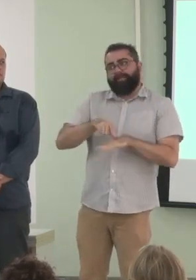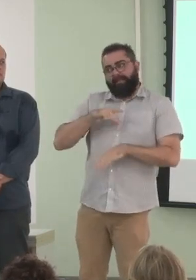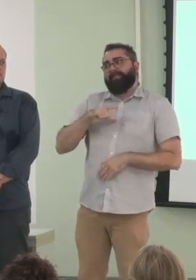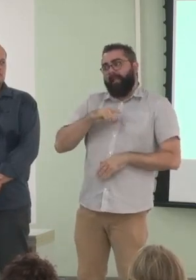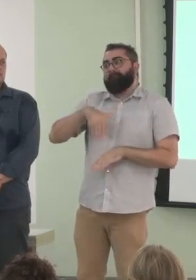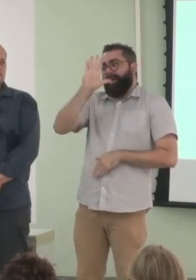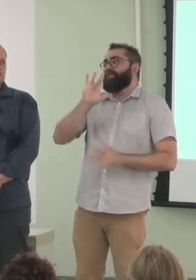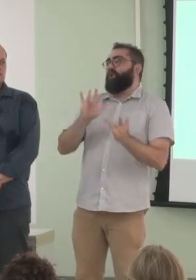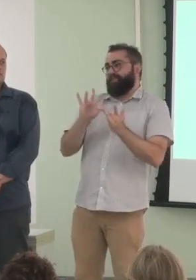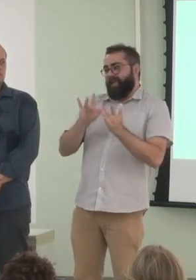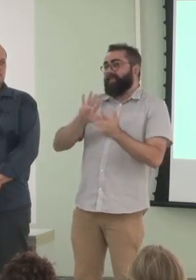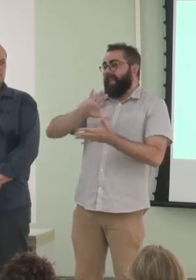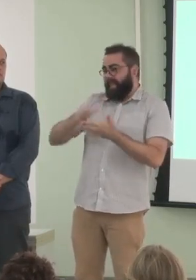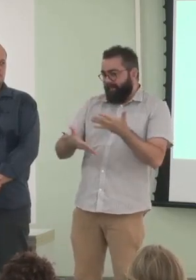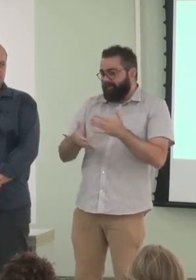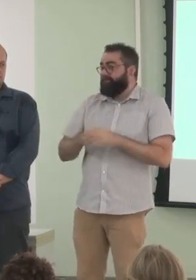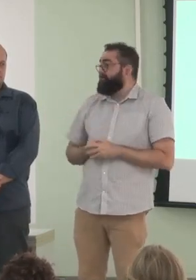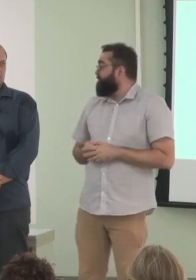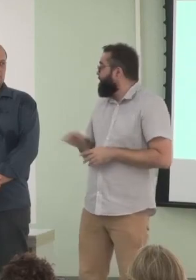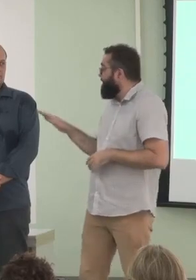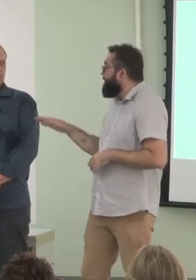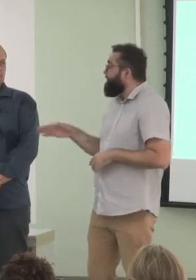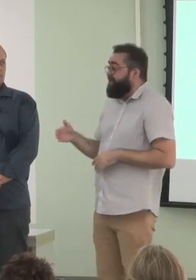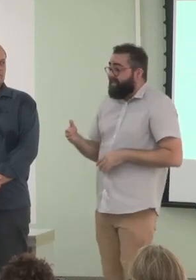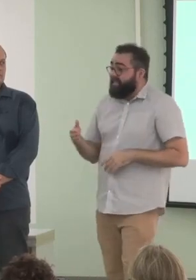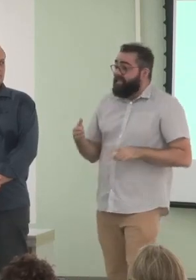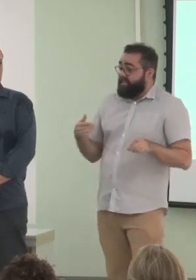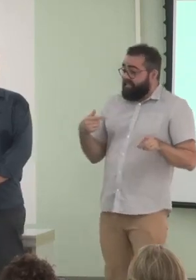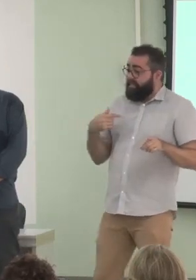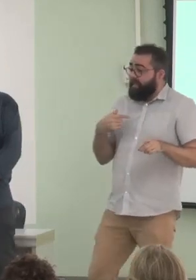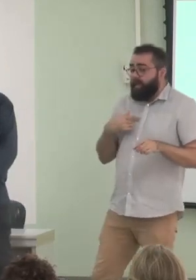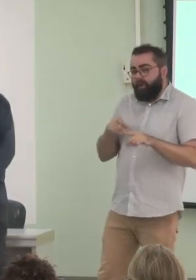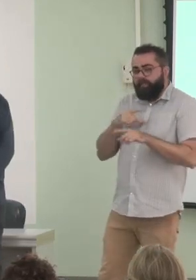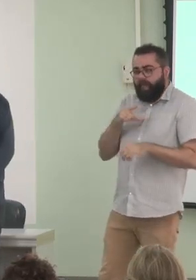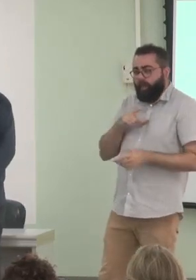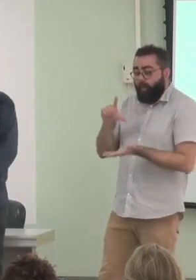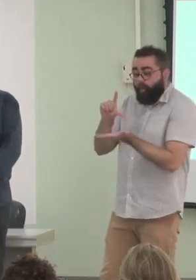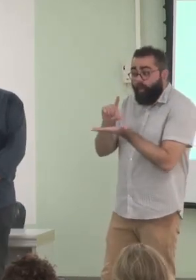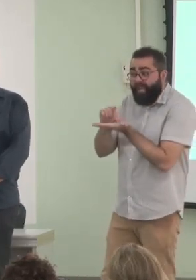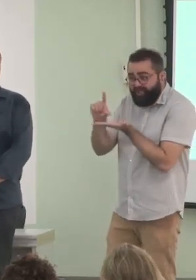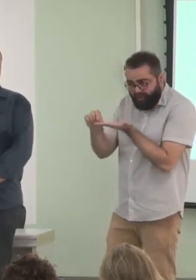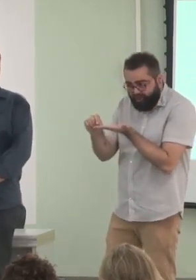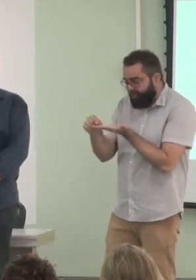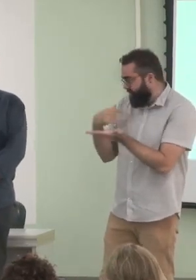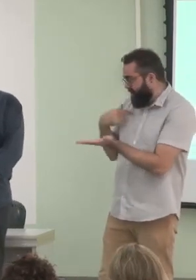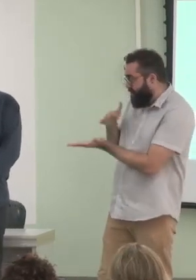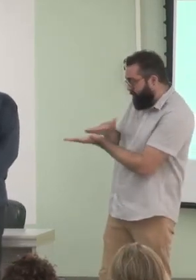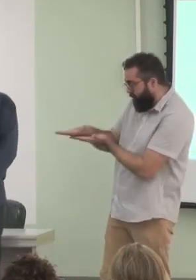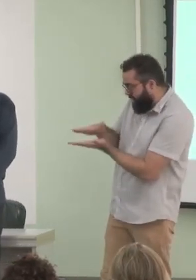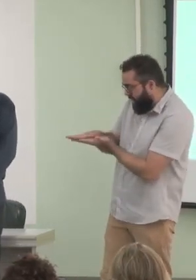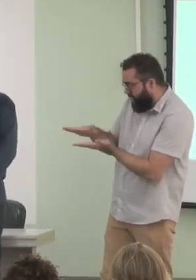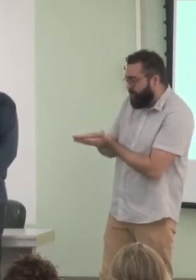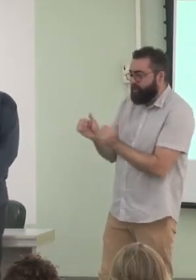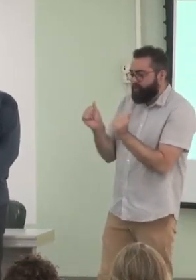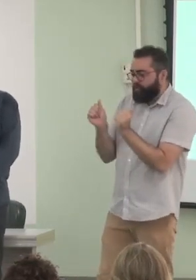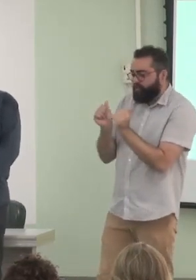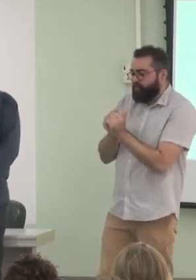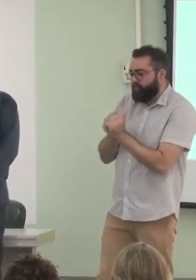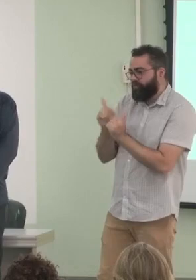nesse processo de escolarização, que têm mais contato com Libras, que acabam tendo mais contato com Libras, né? Eu publiquei um